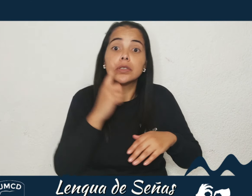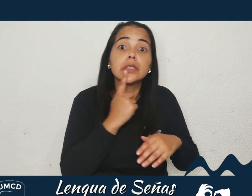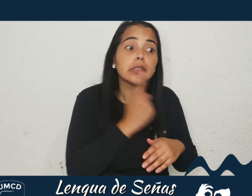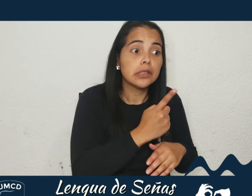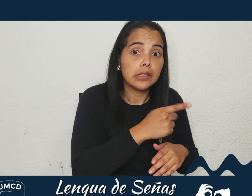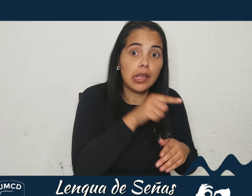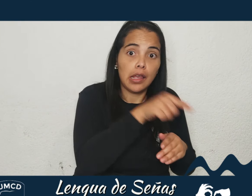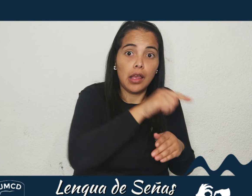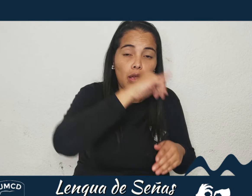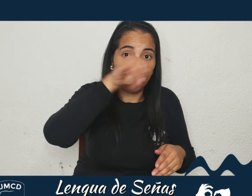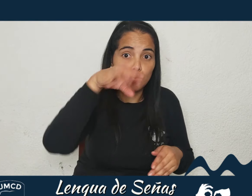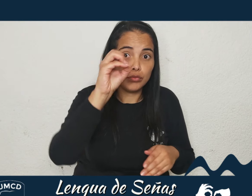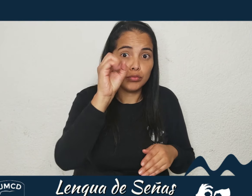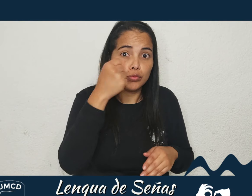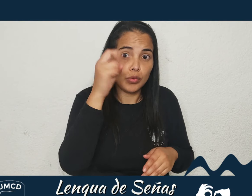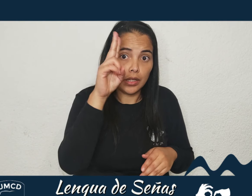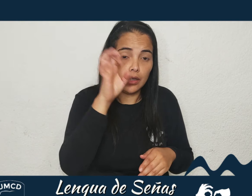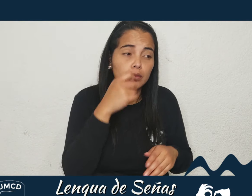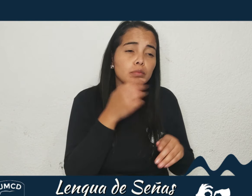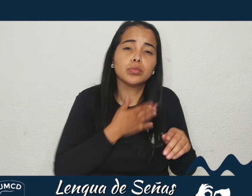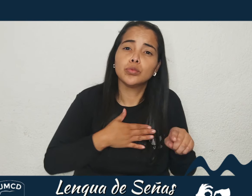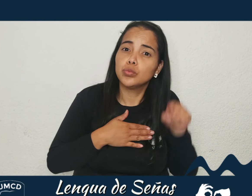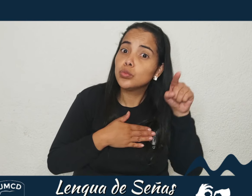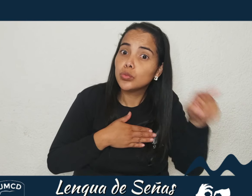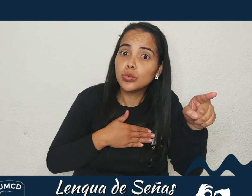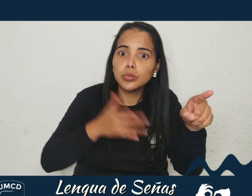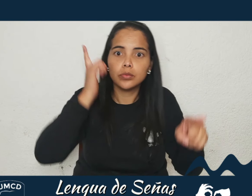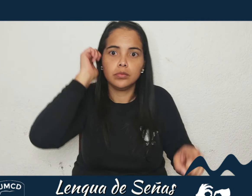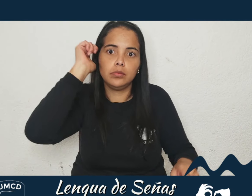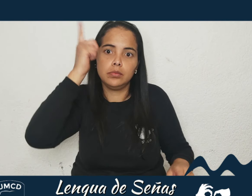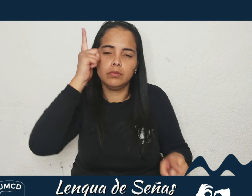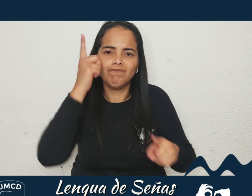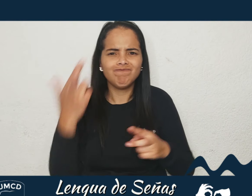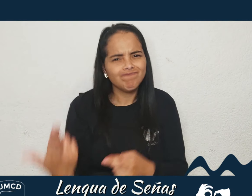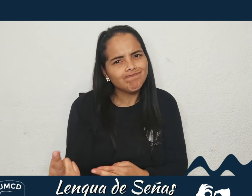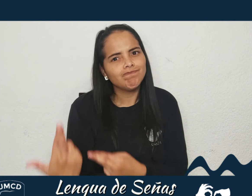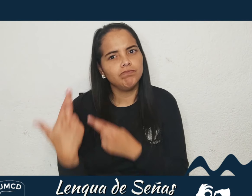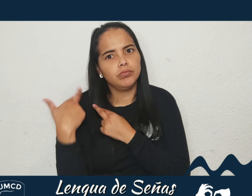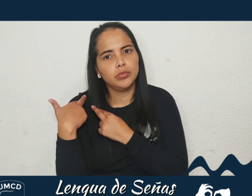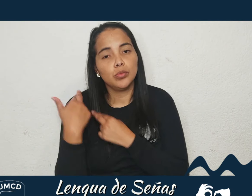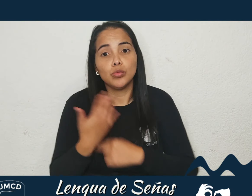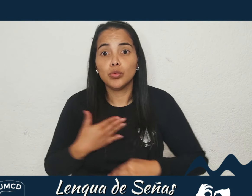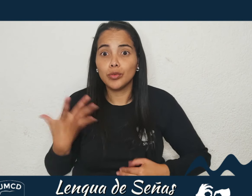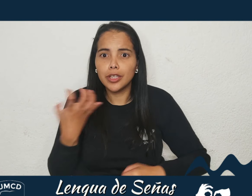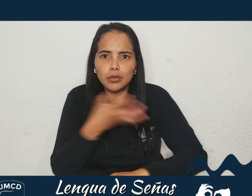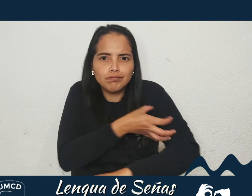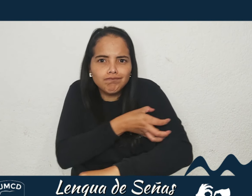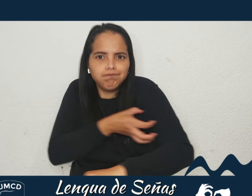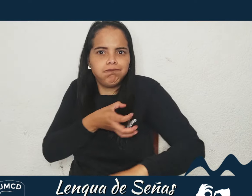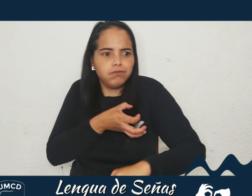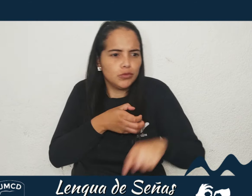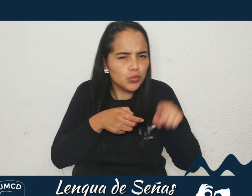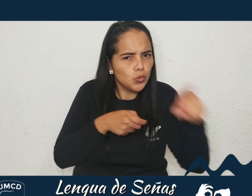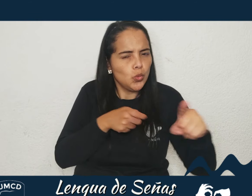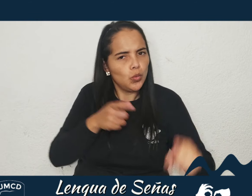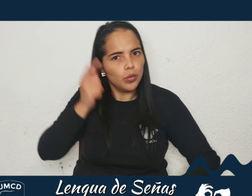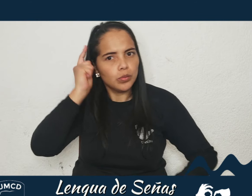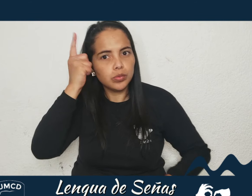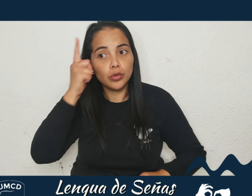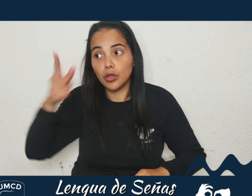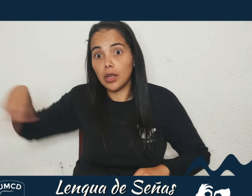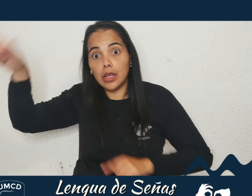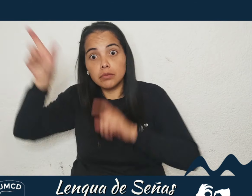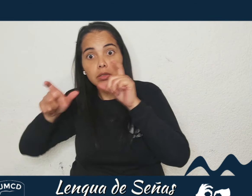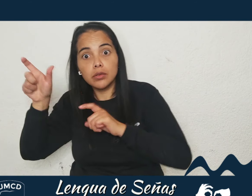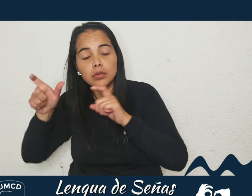voy a engrandecer tu nombre. En otras palabras dice, yo voy a afianzar tu liderazgo, voy a fortalecerte como líder y voy a hacer de